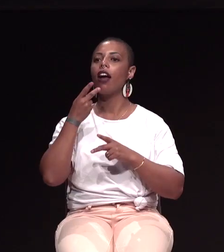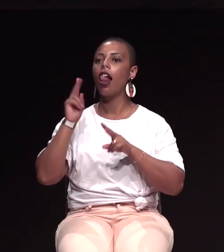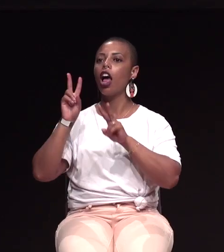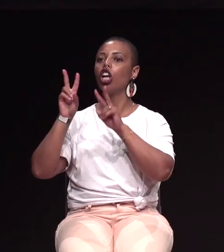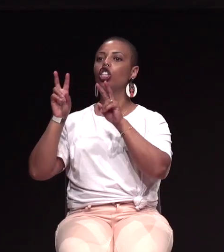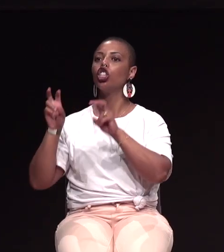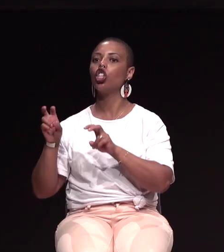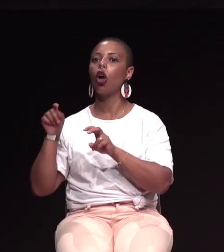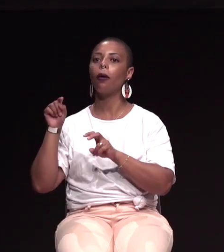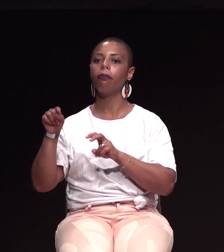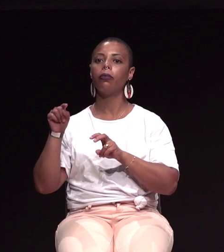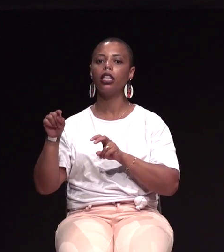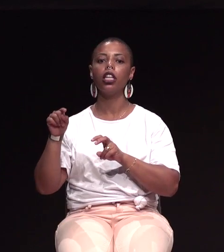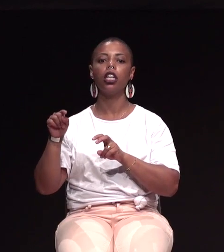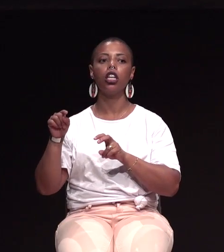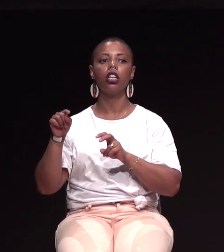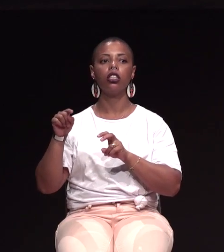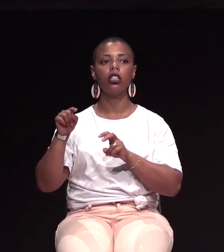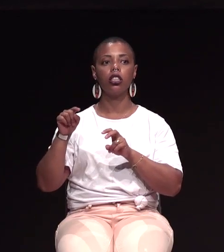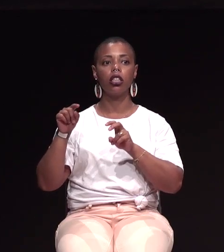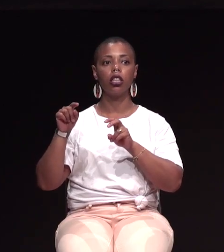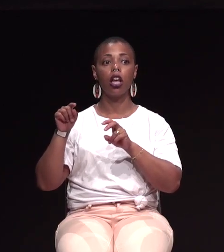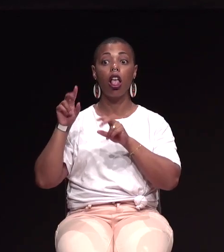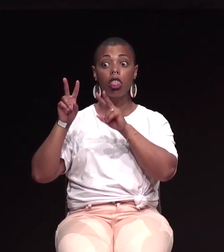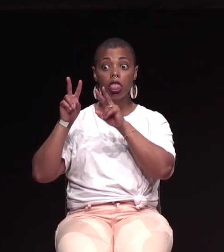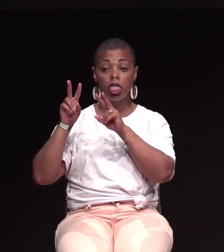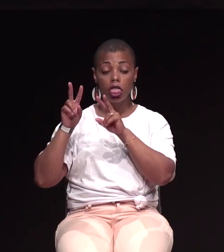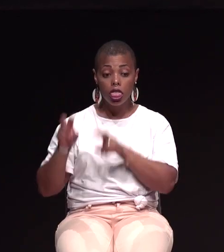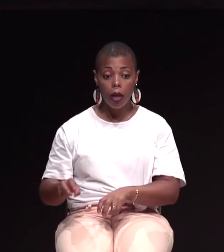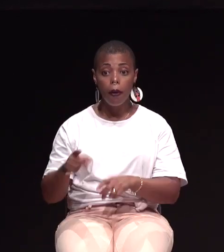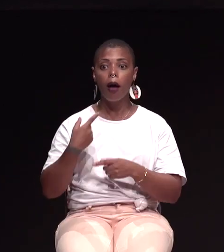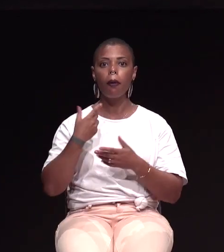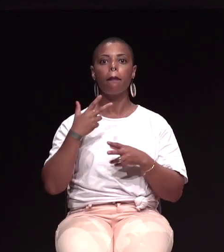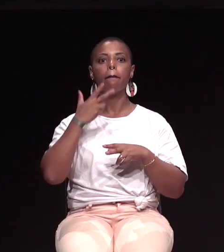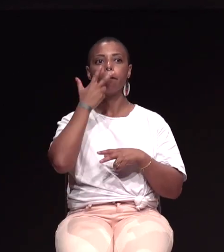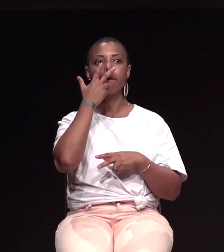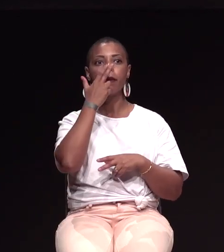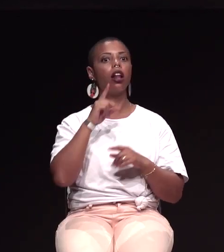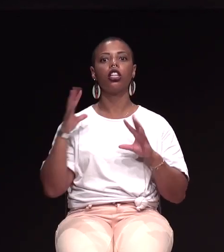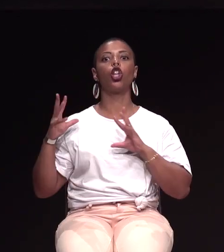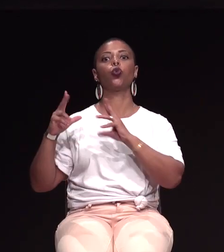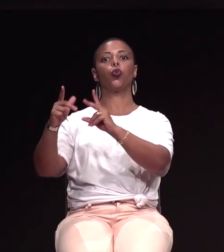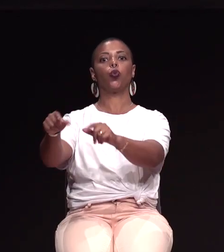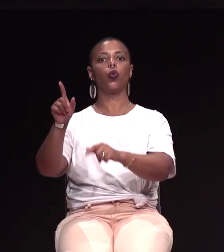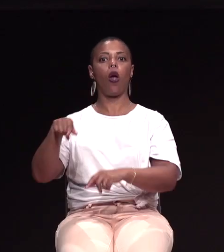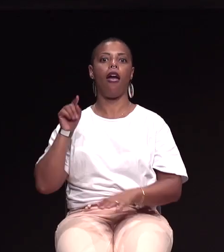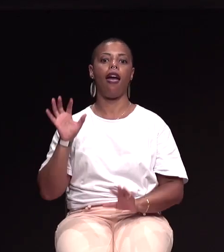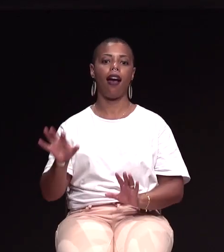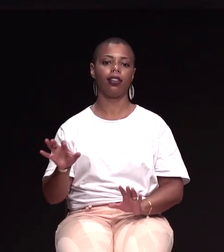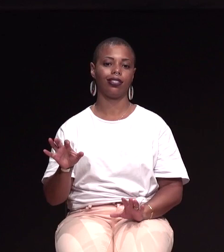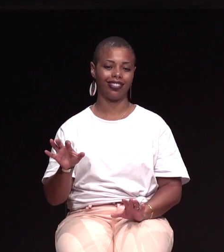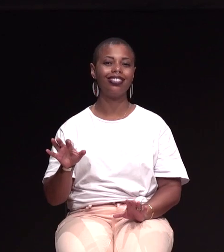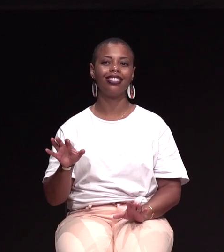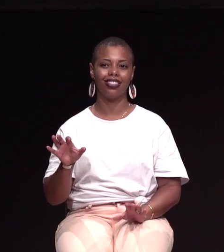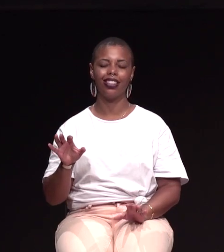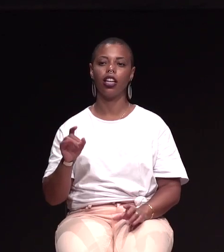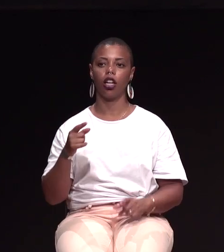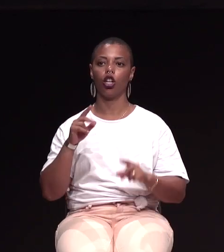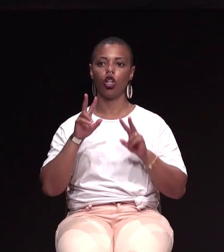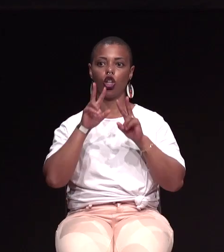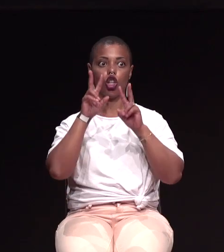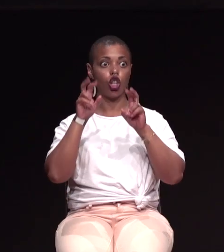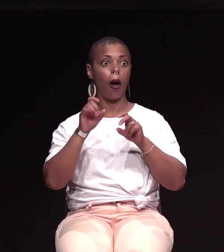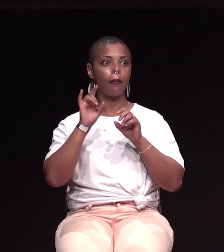temática viram uma estigmatização da leitura das obras delas através por essa lente da sexualidade, somente